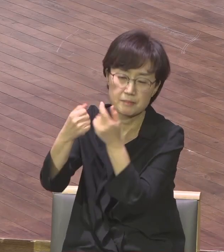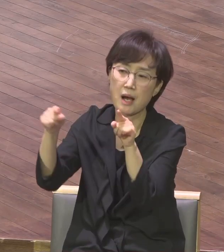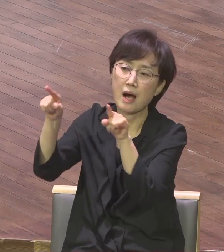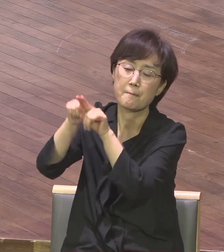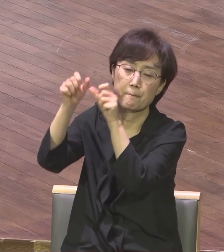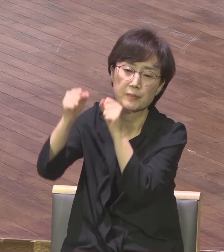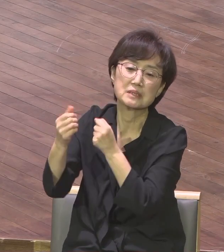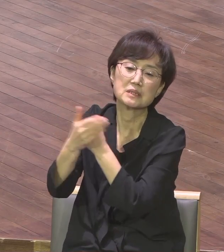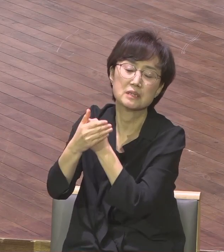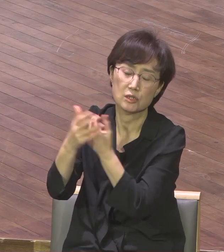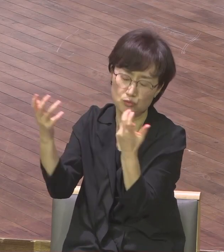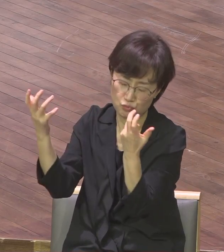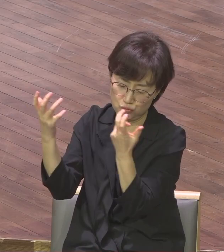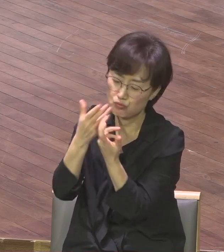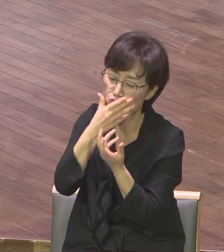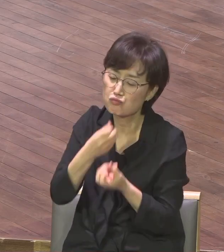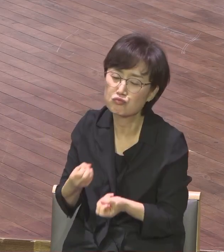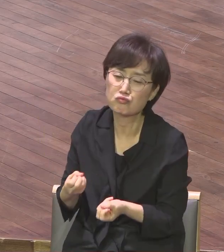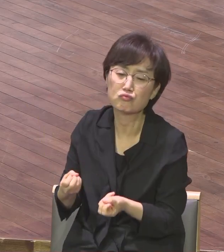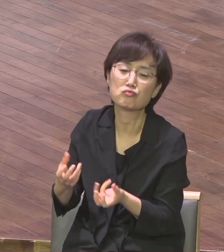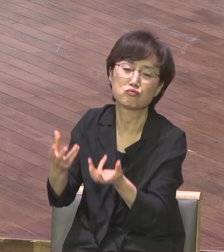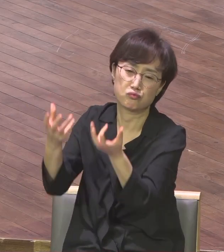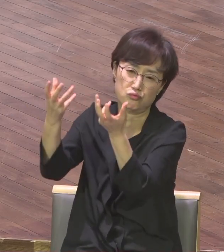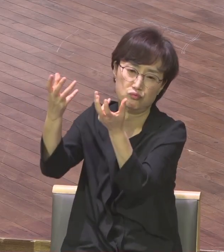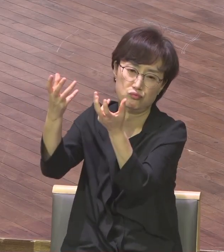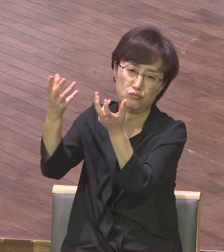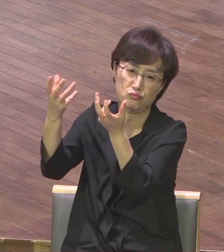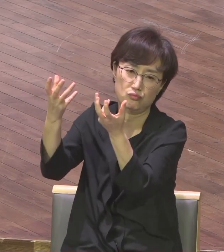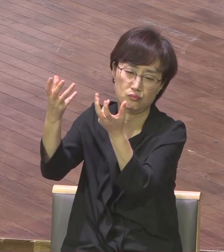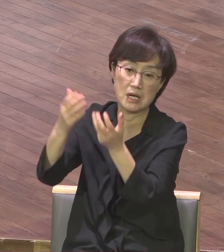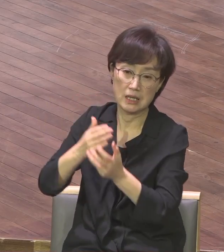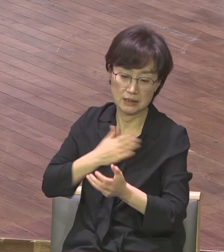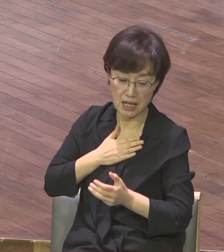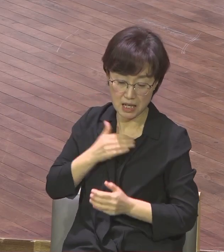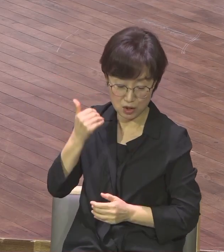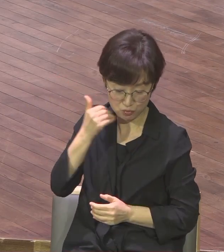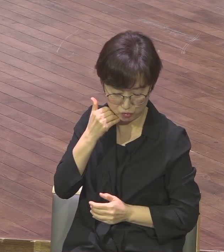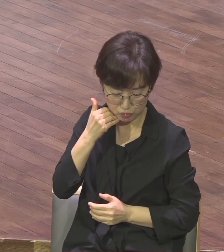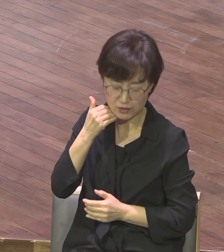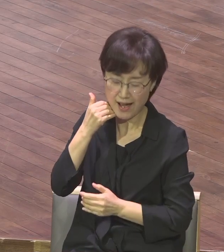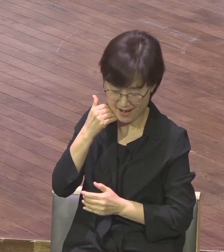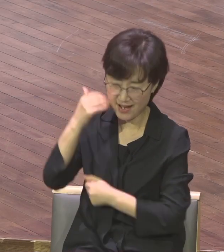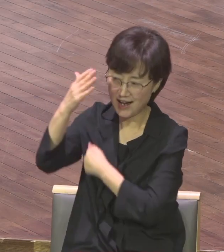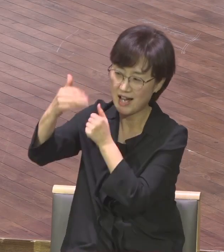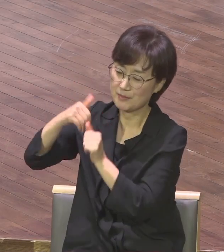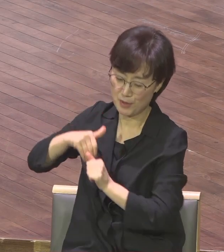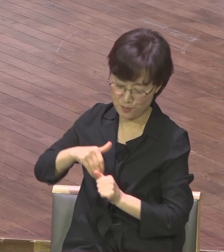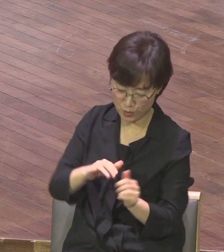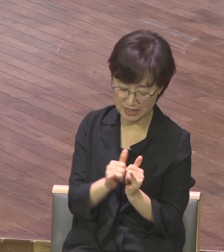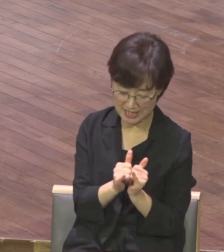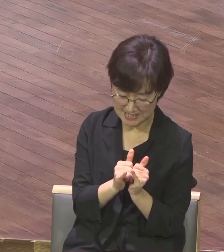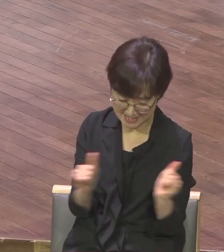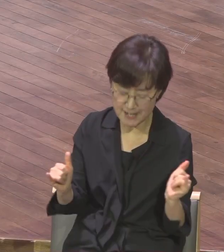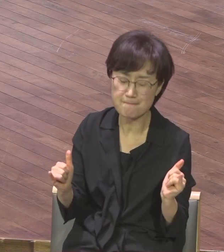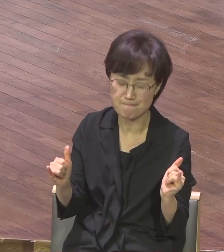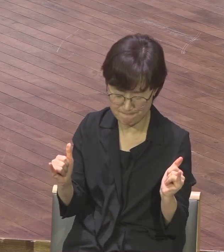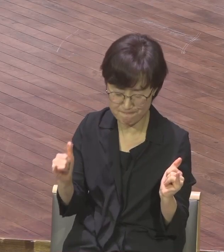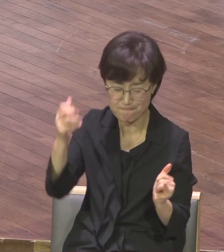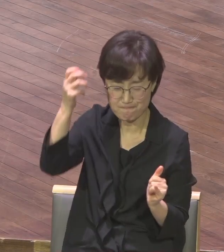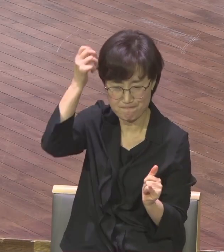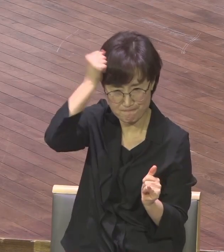놀라운 권능을 체험하면서 하나님부터 보내심을 받은 자라는 사명적 정체성에 걸맞는 삶이